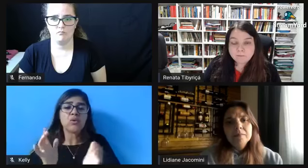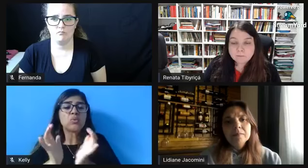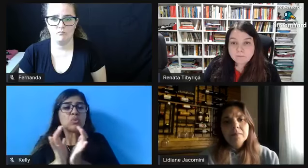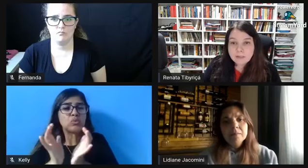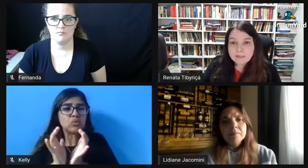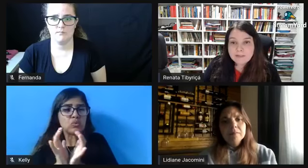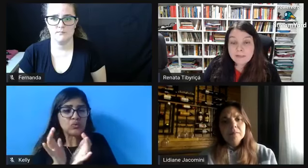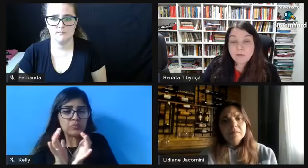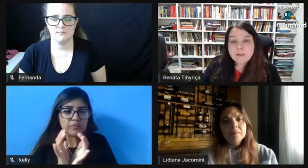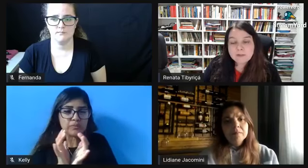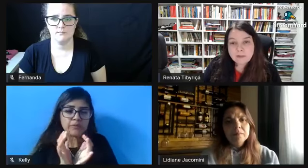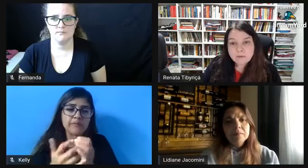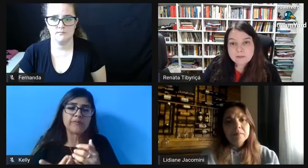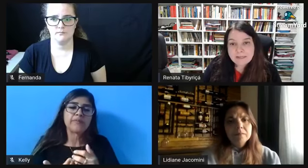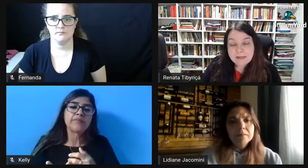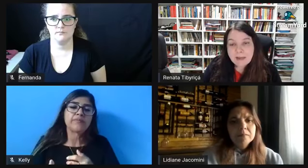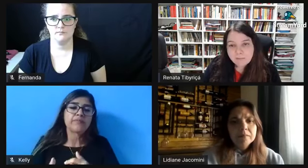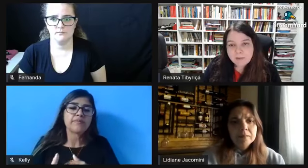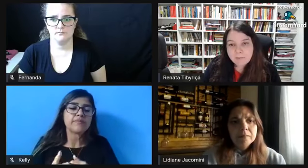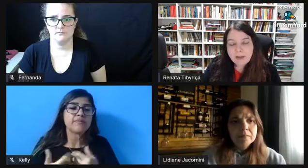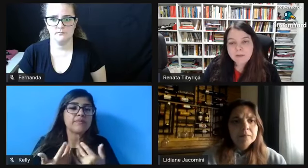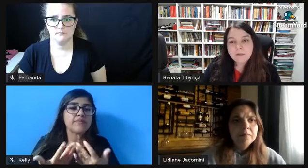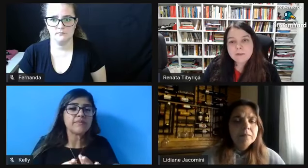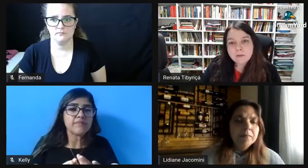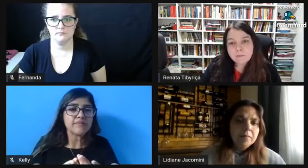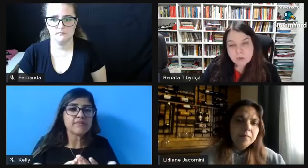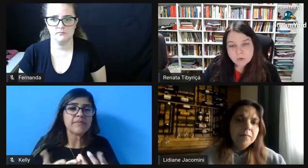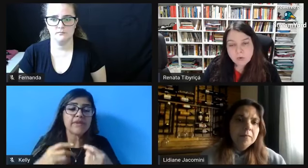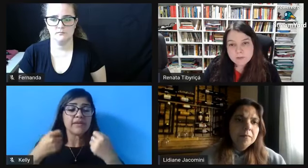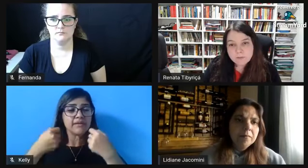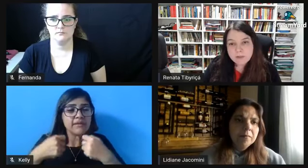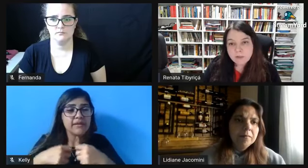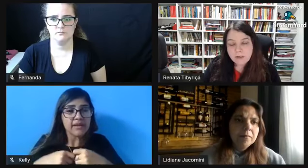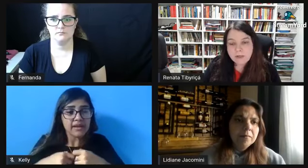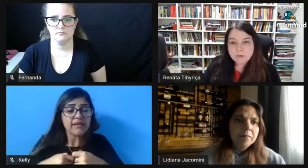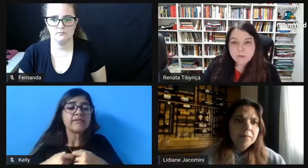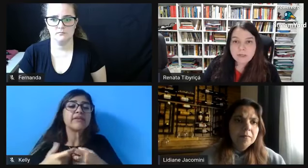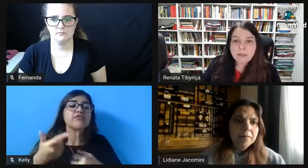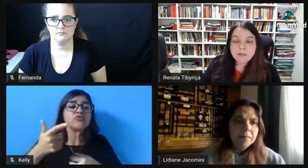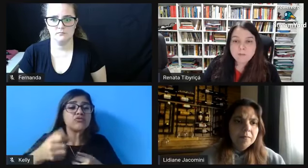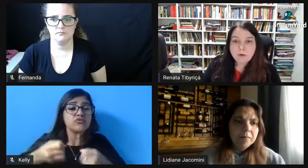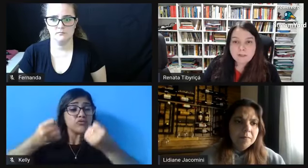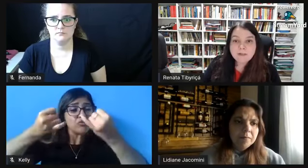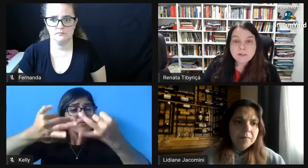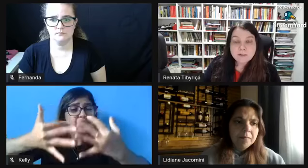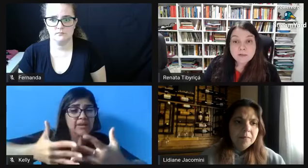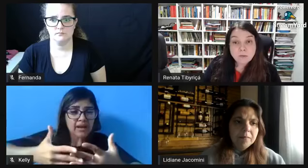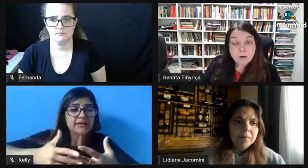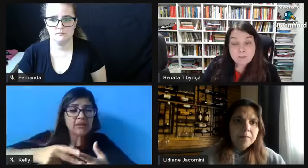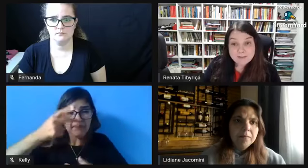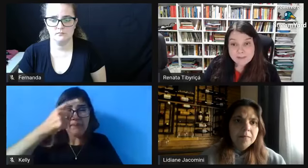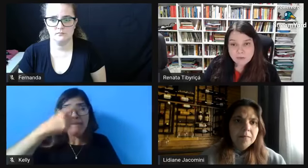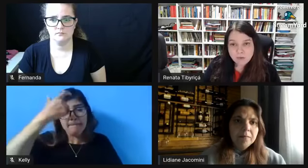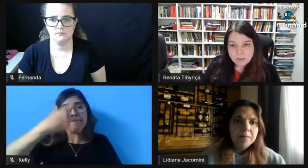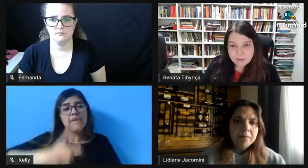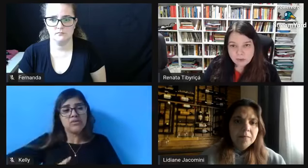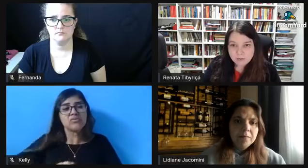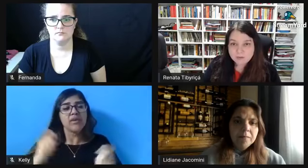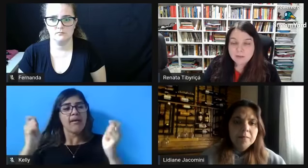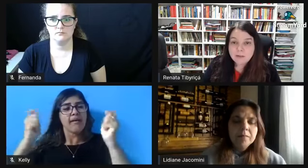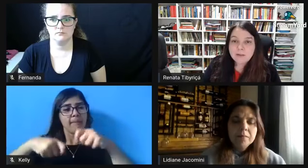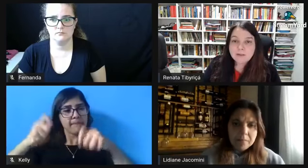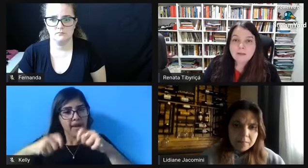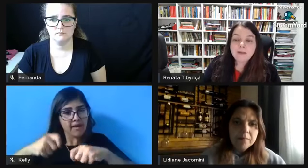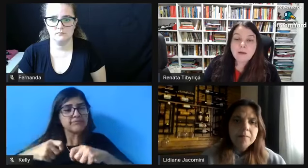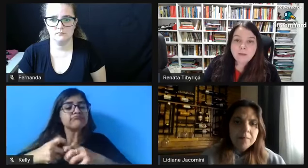acaba tendo que ser reafirmado que são pessoas perante a lei, ou seja, que eles podem exercer a sua capacidade